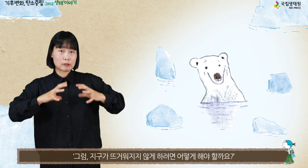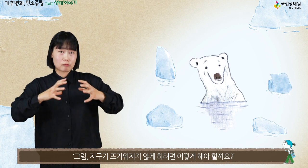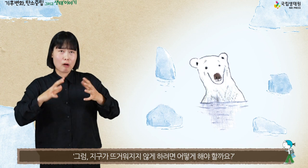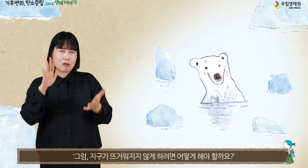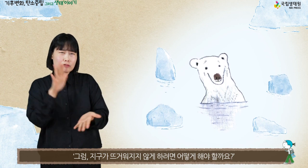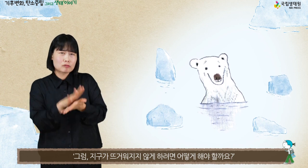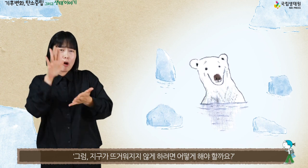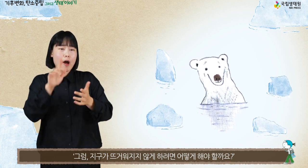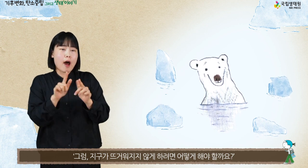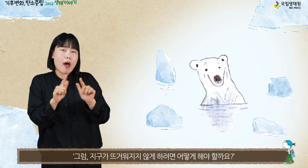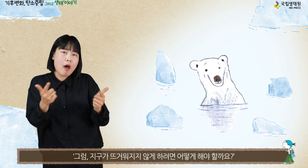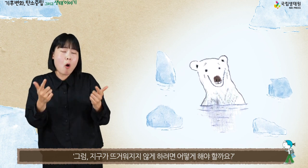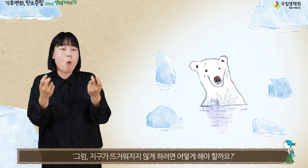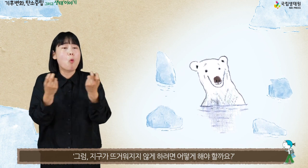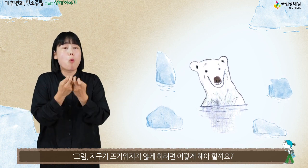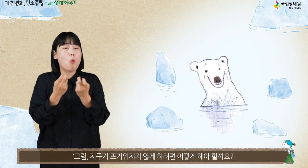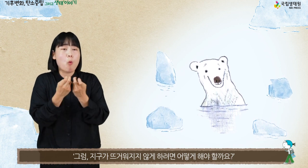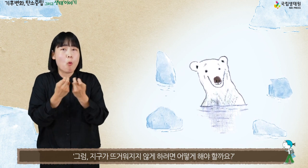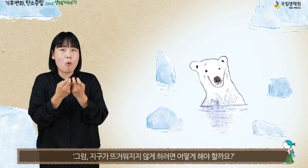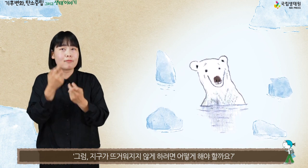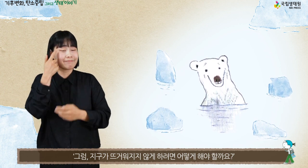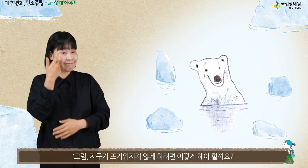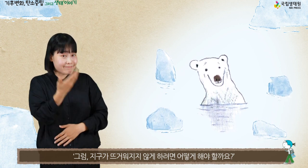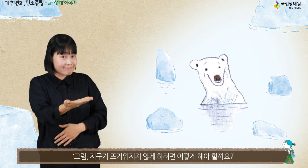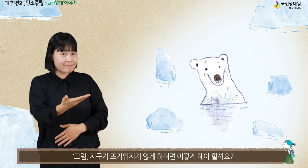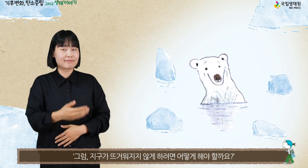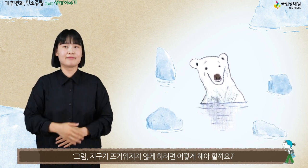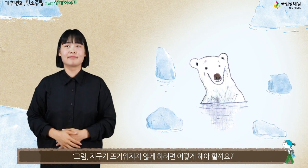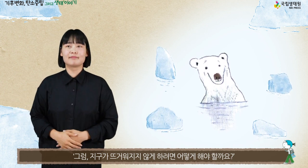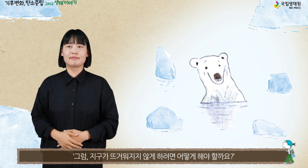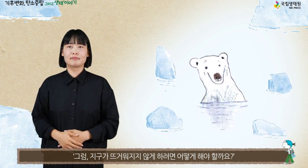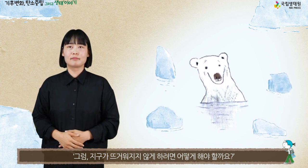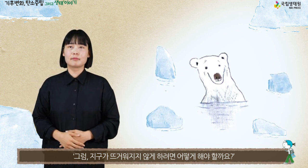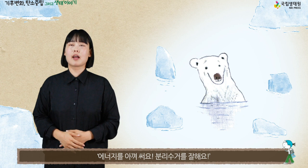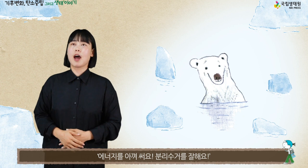그럼 지구가 뜨거워지지 않게 하려면 어떻게 해야 할까요?